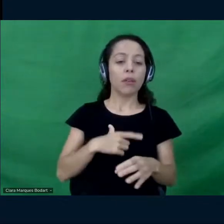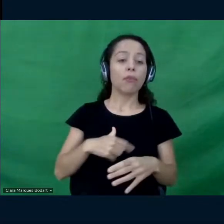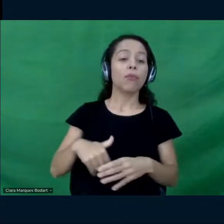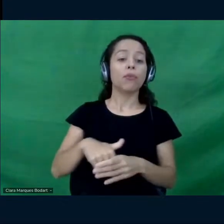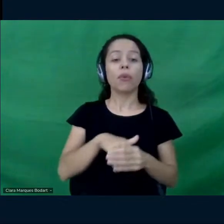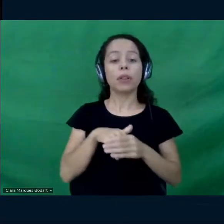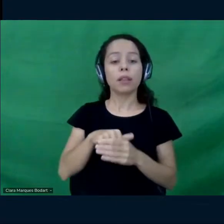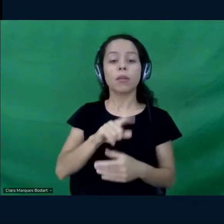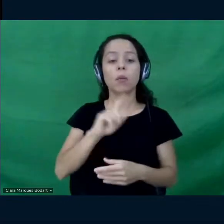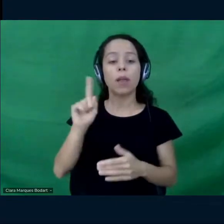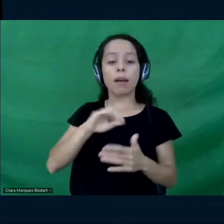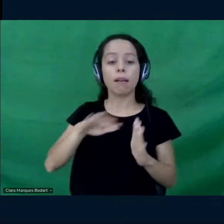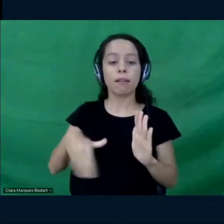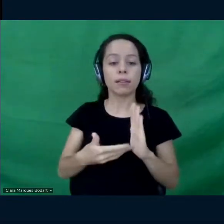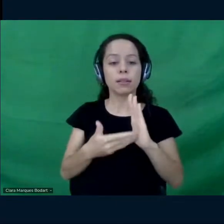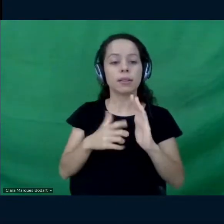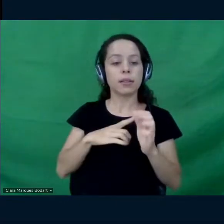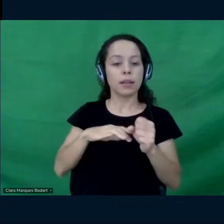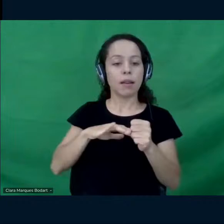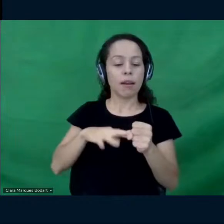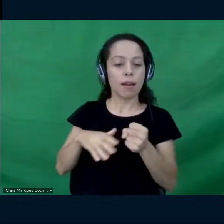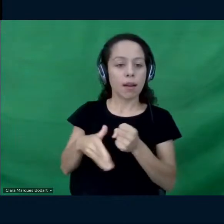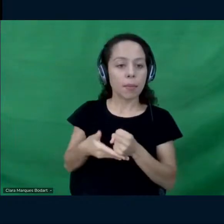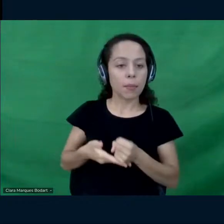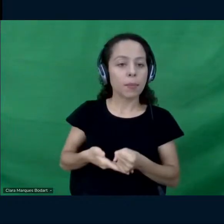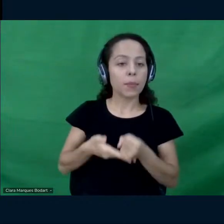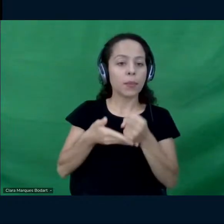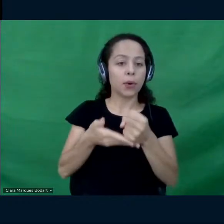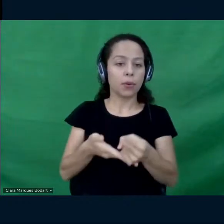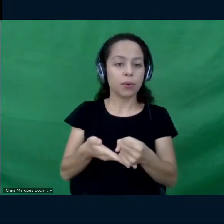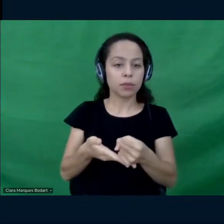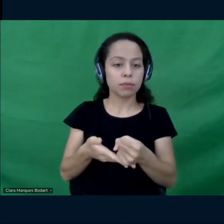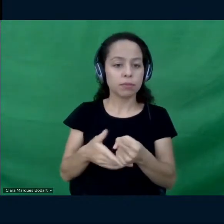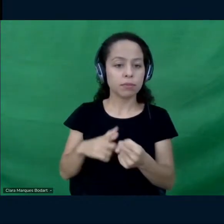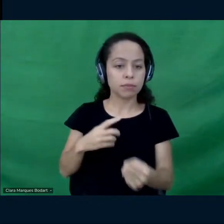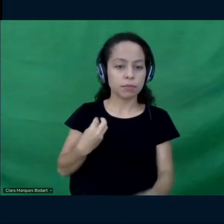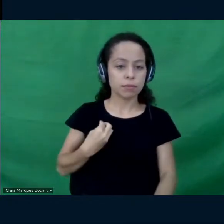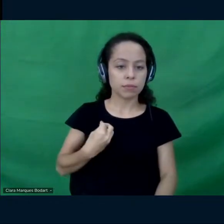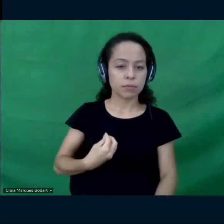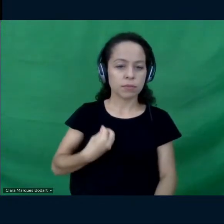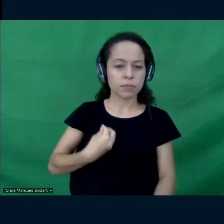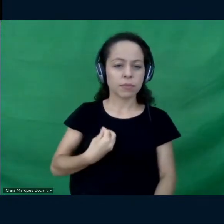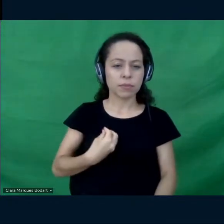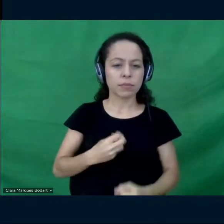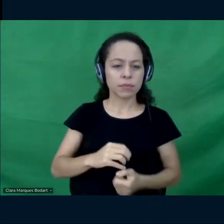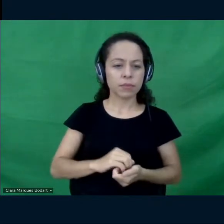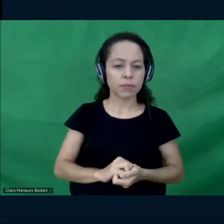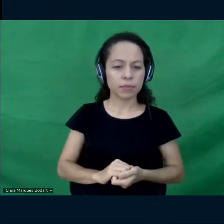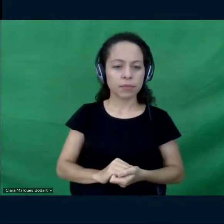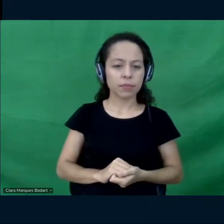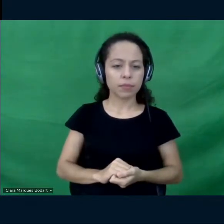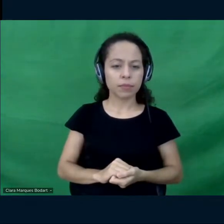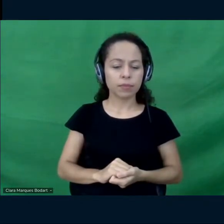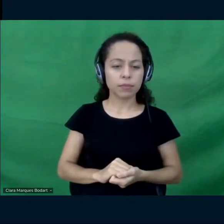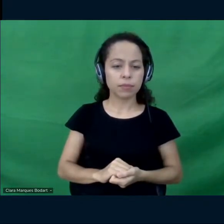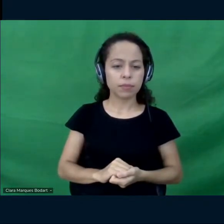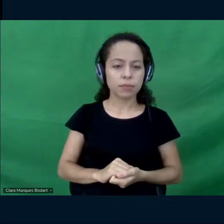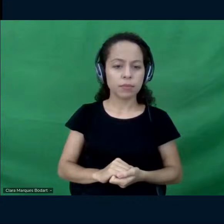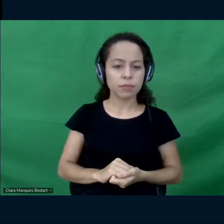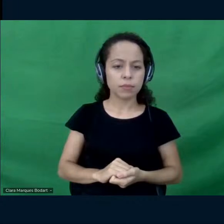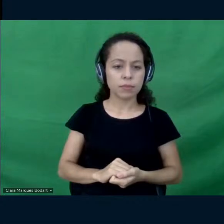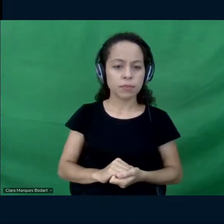Câmara, apoiando o relatório final do Mendonça Filho, que, mediante esse acordo, diz que a formação geral básica é